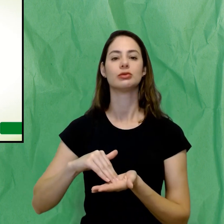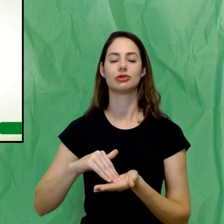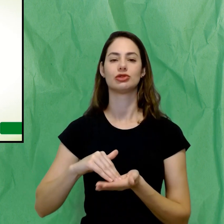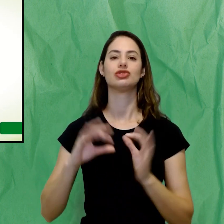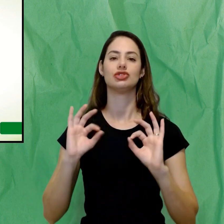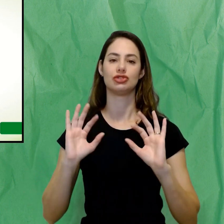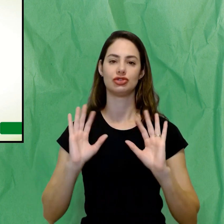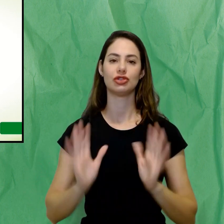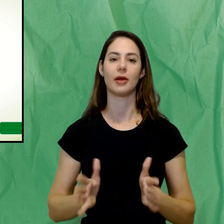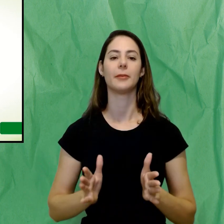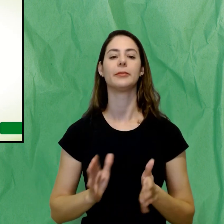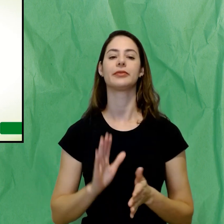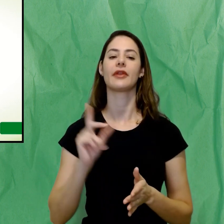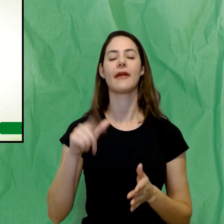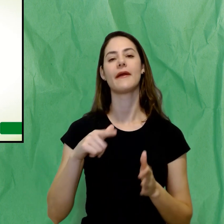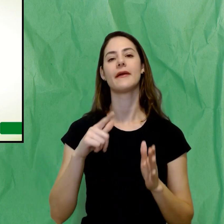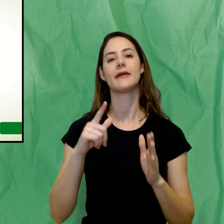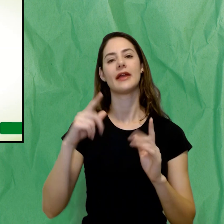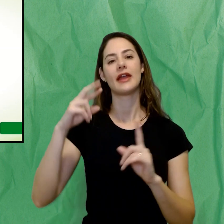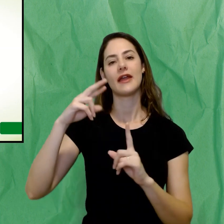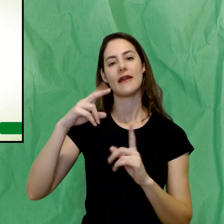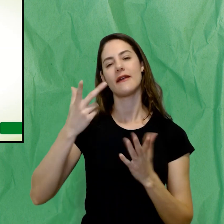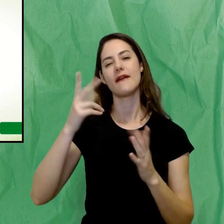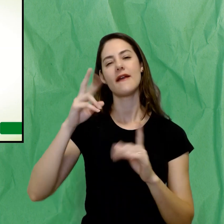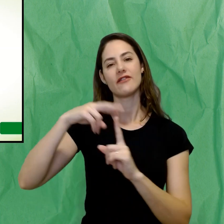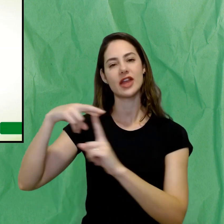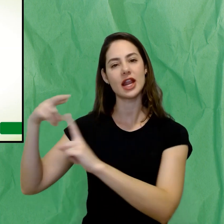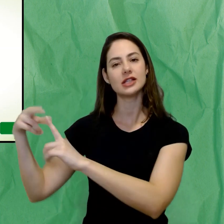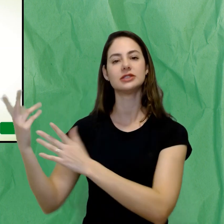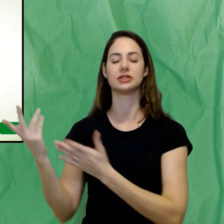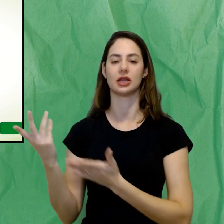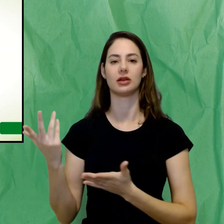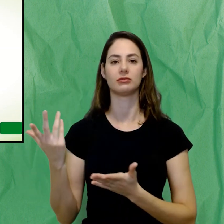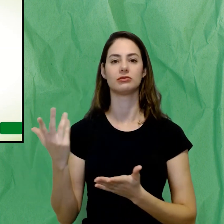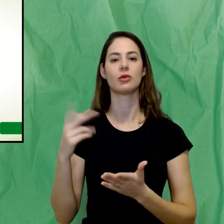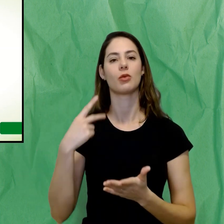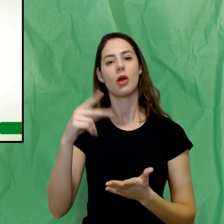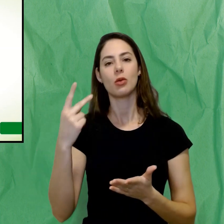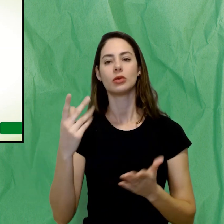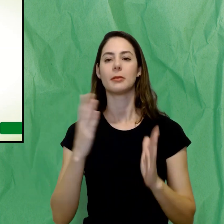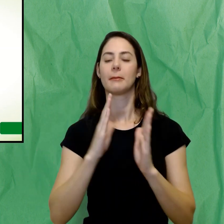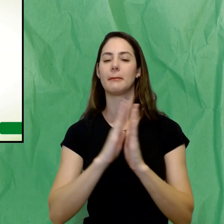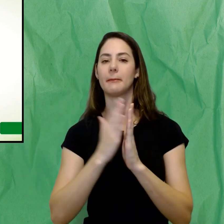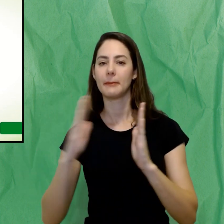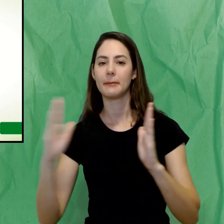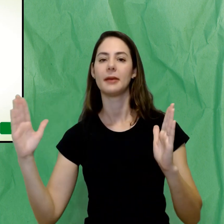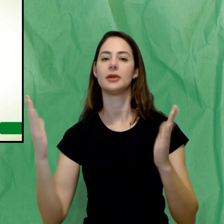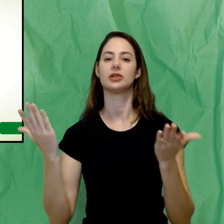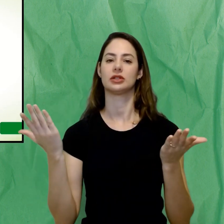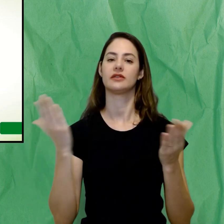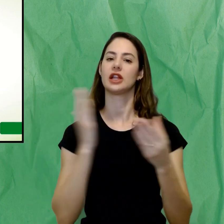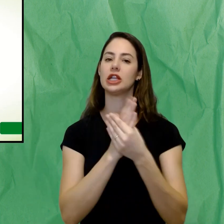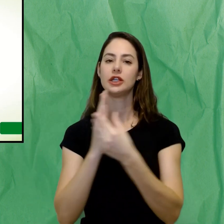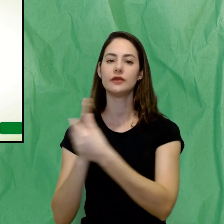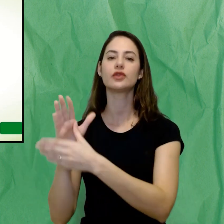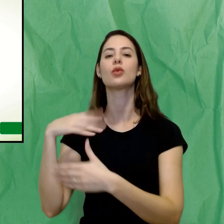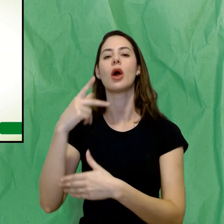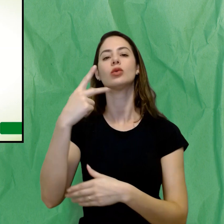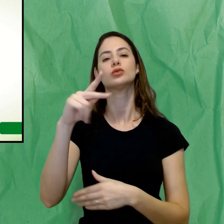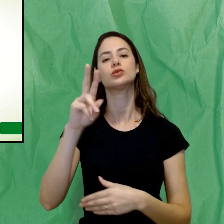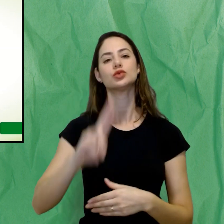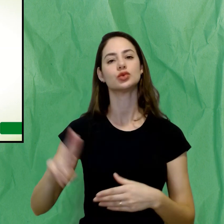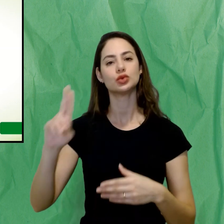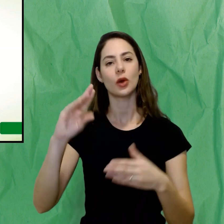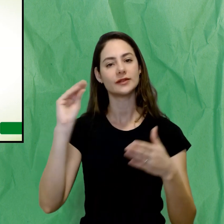é pré-textual, são as referências. Então, se você usou alguma obra bibliográfica, se você utilizou algum material como referência, nesse momento você